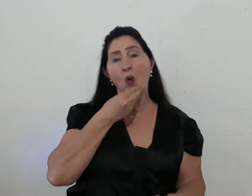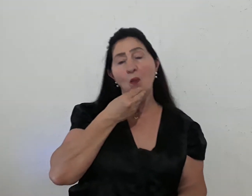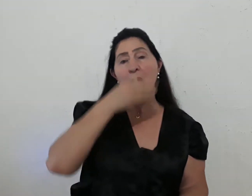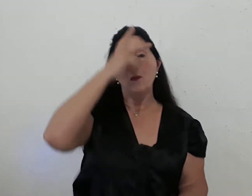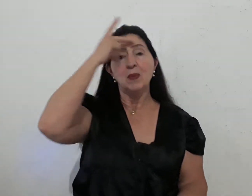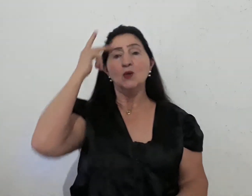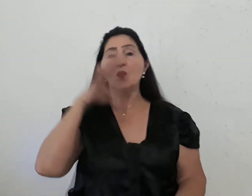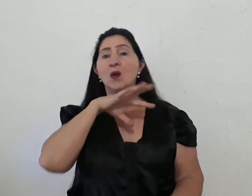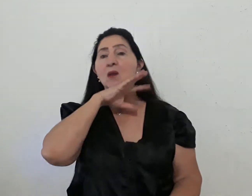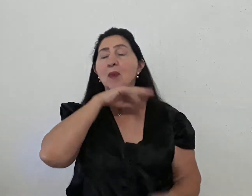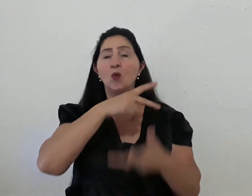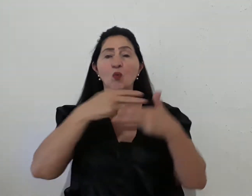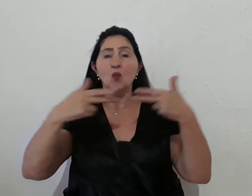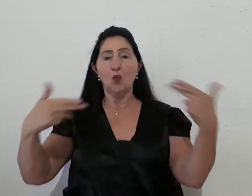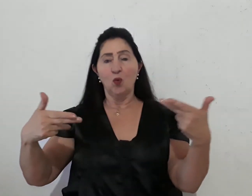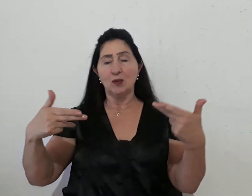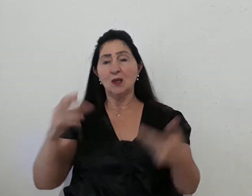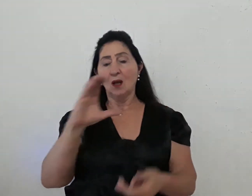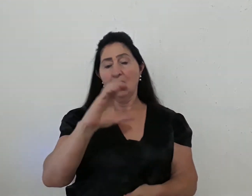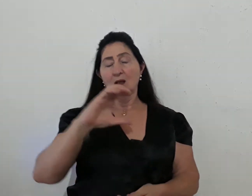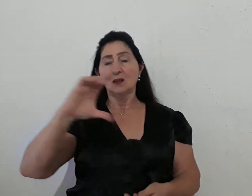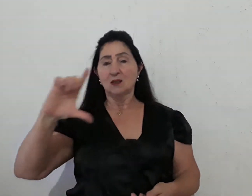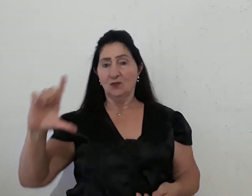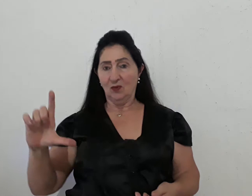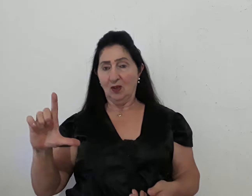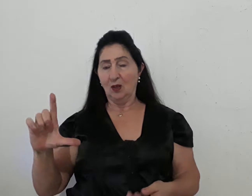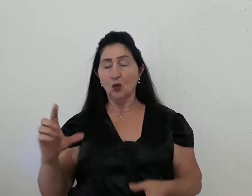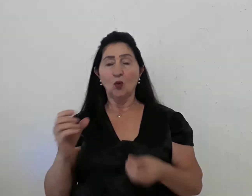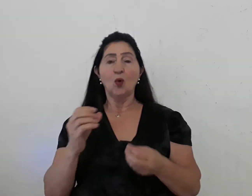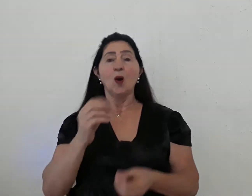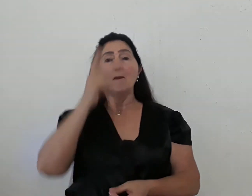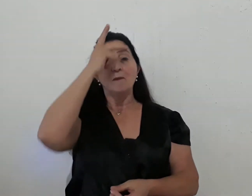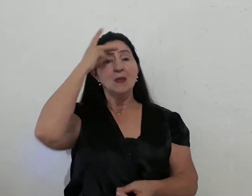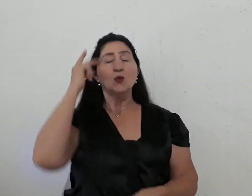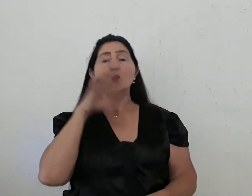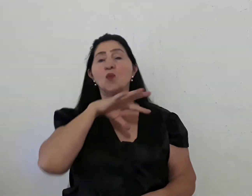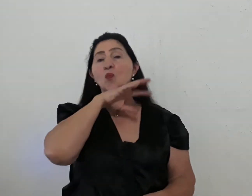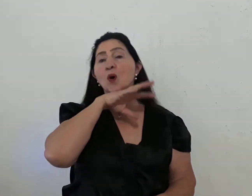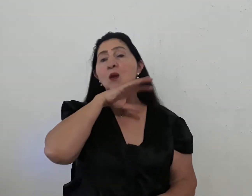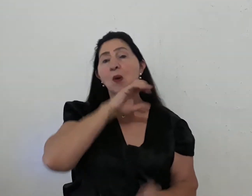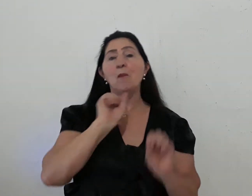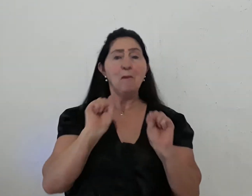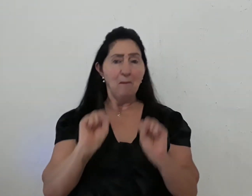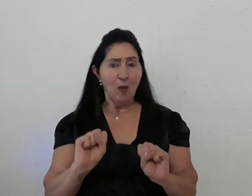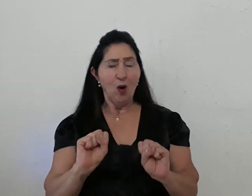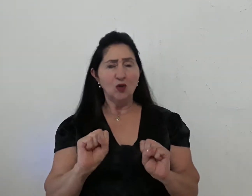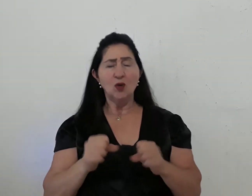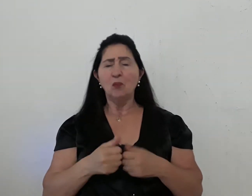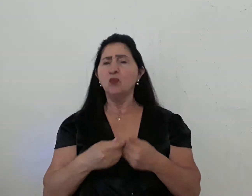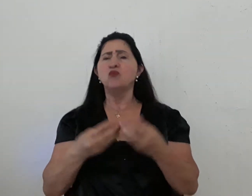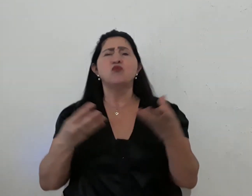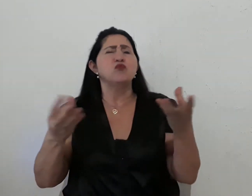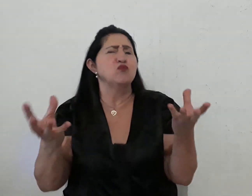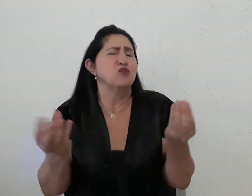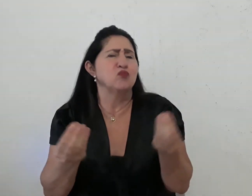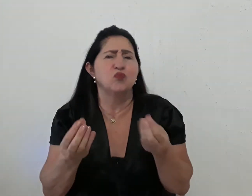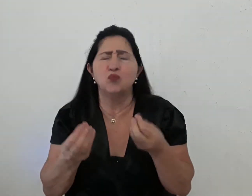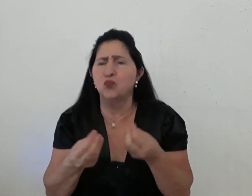coisa. Os classificadores para pessoa e animal podem ter plural, que é marcado ao se representar